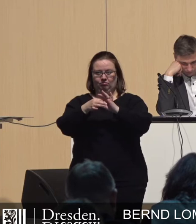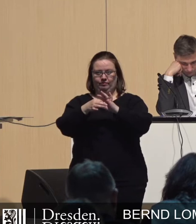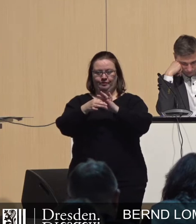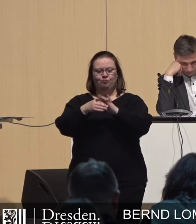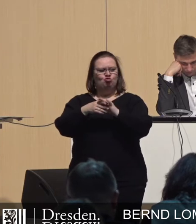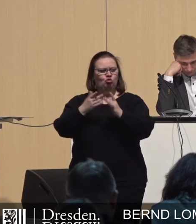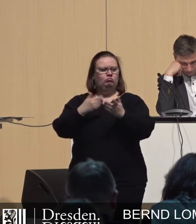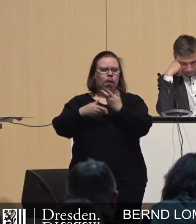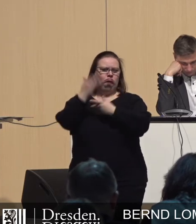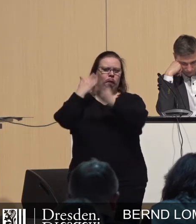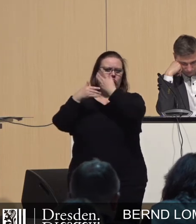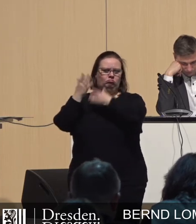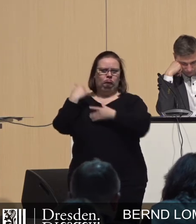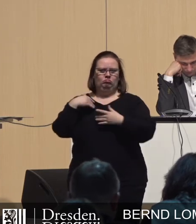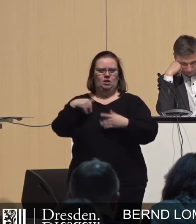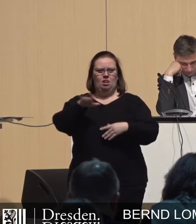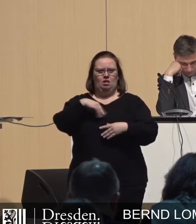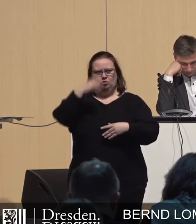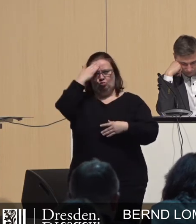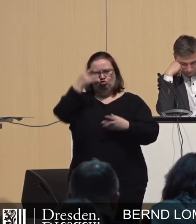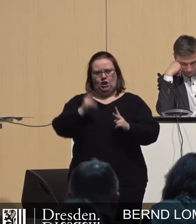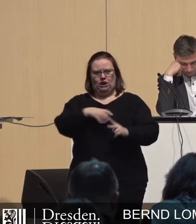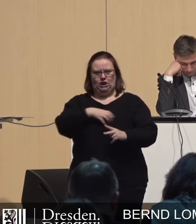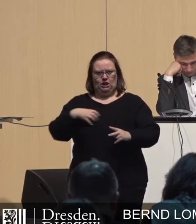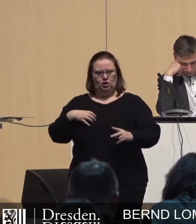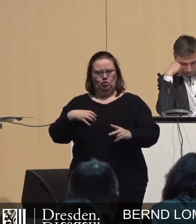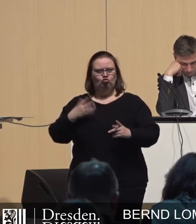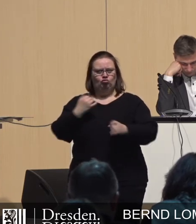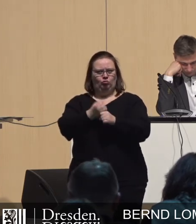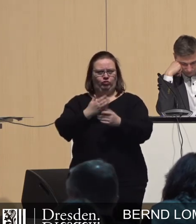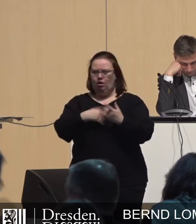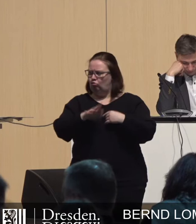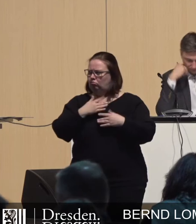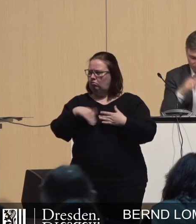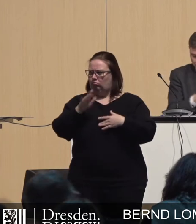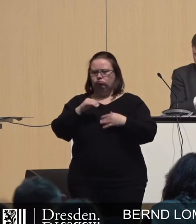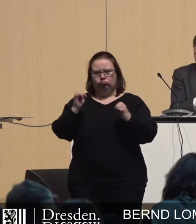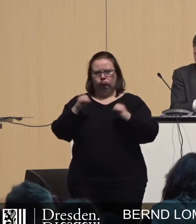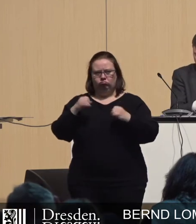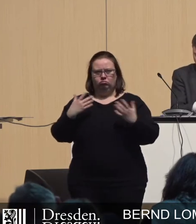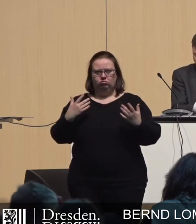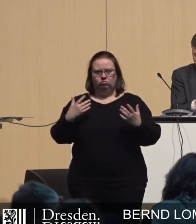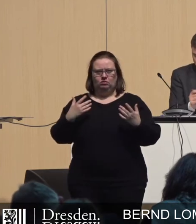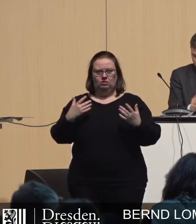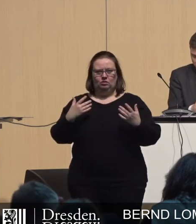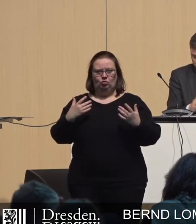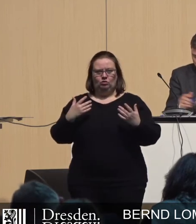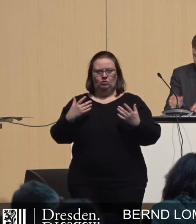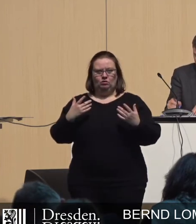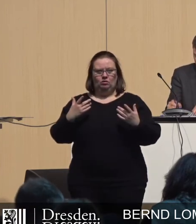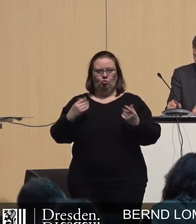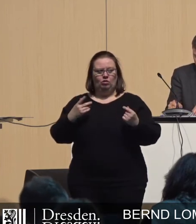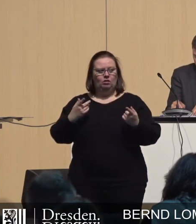der Vergangenheit in der Landeshauptstadt Dresden in der Mehrheit hatten. Und hier unterscheide ich mich sicherlich auch von